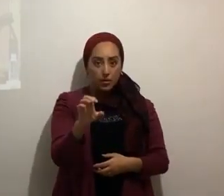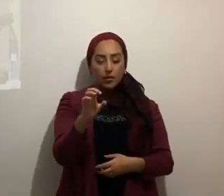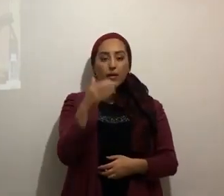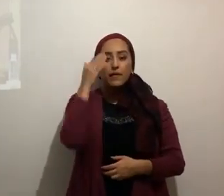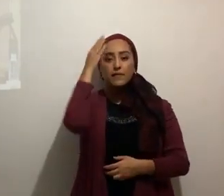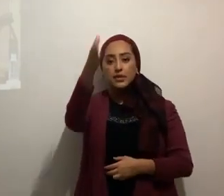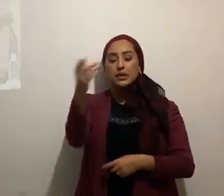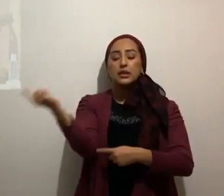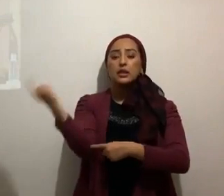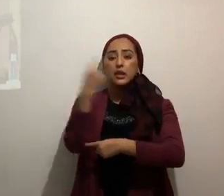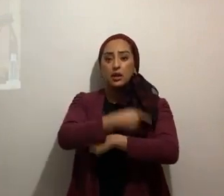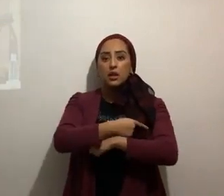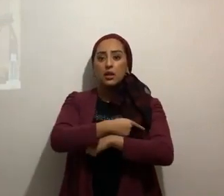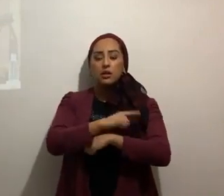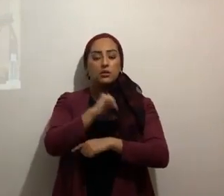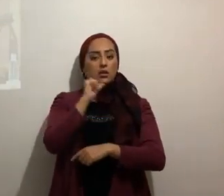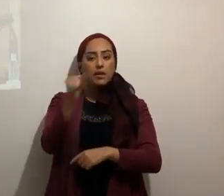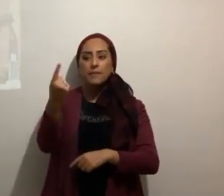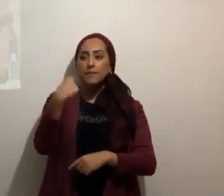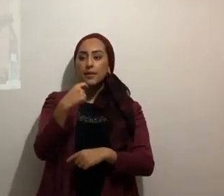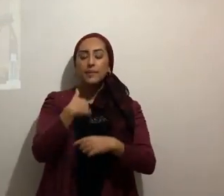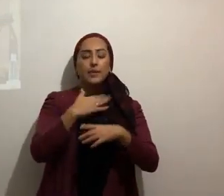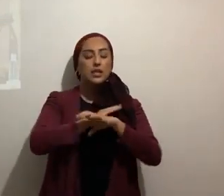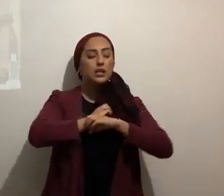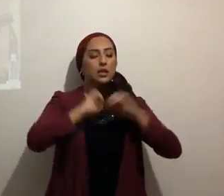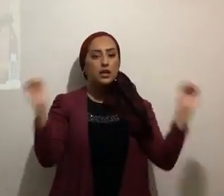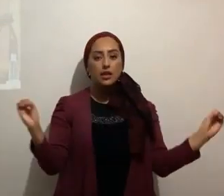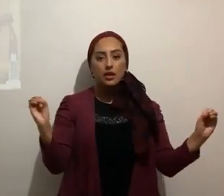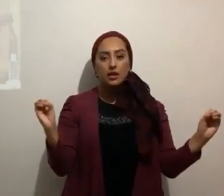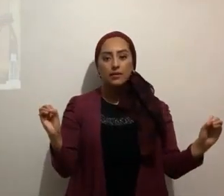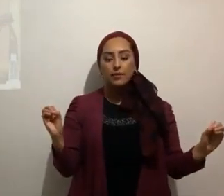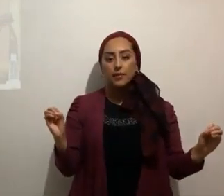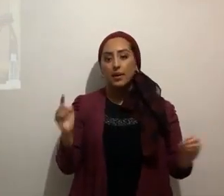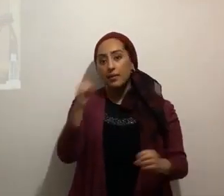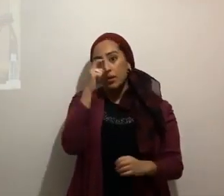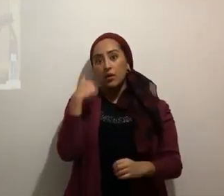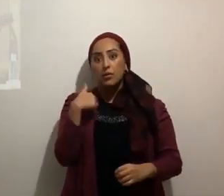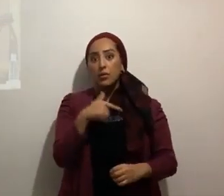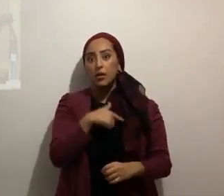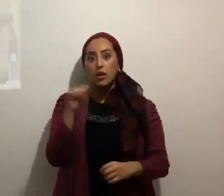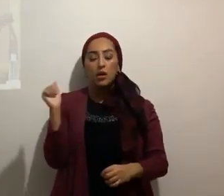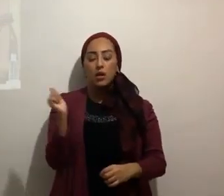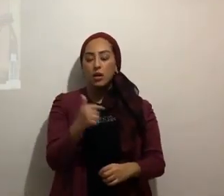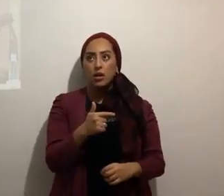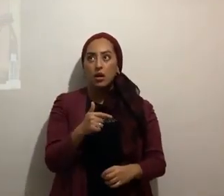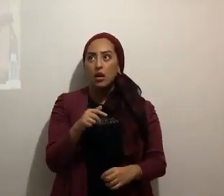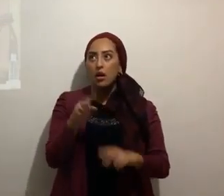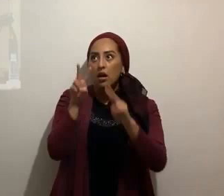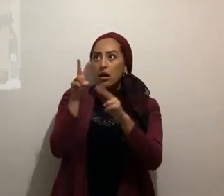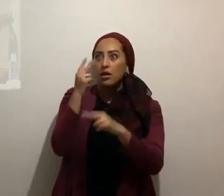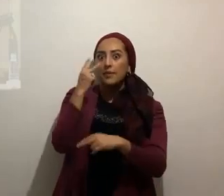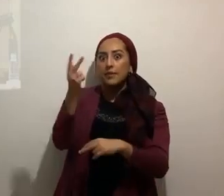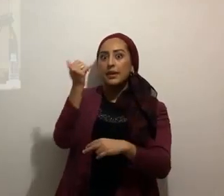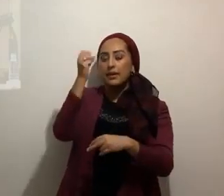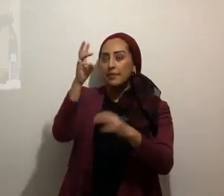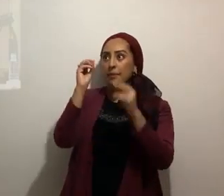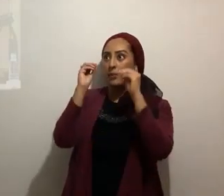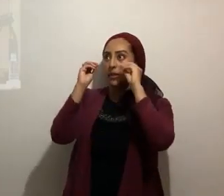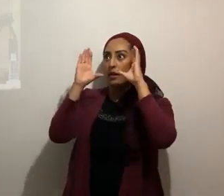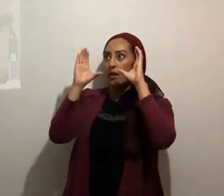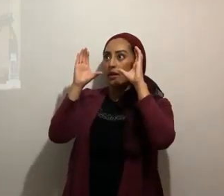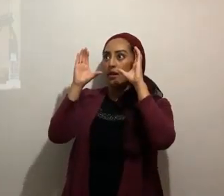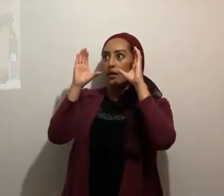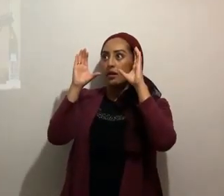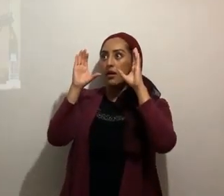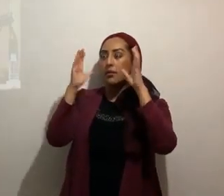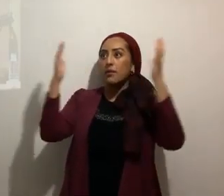aquel día no me preguntaréis nada. Porque vamos a estar todos así con los ojos abiertos, sí,